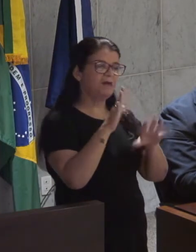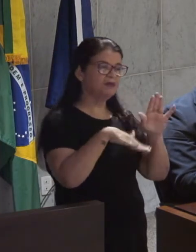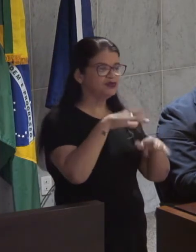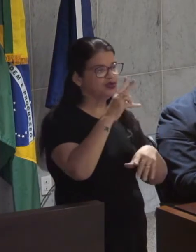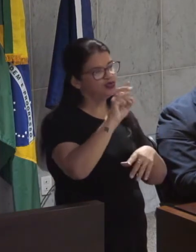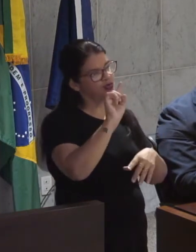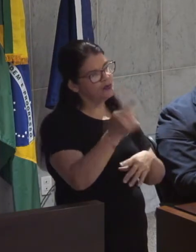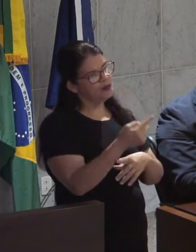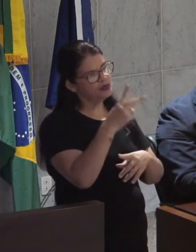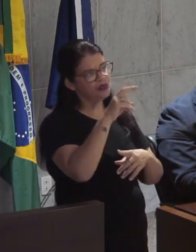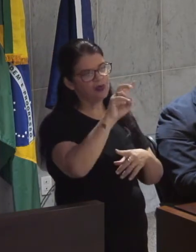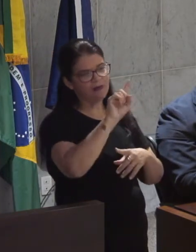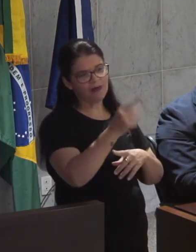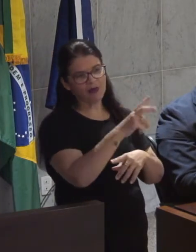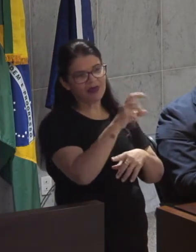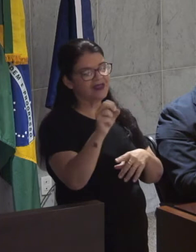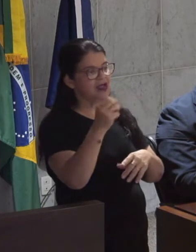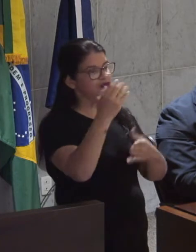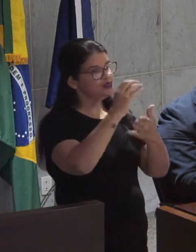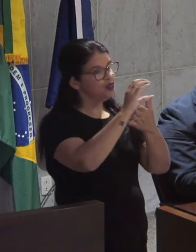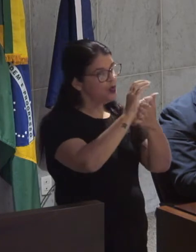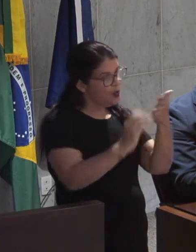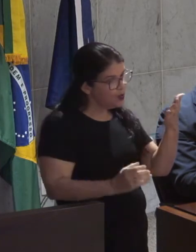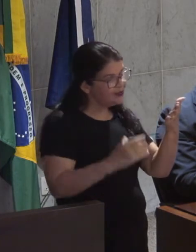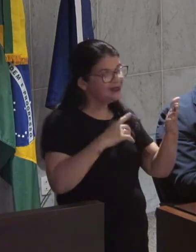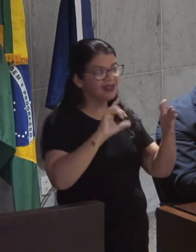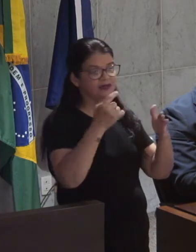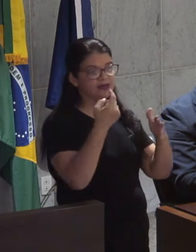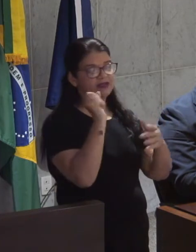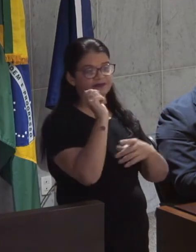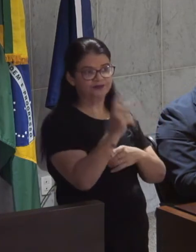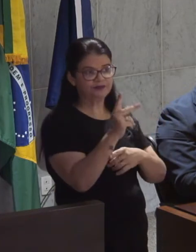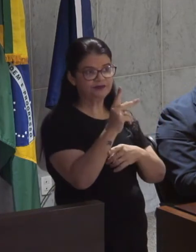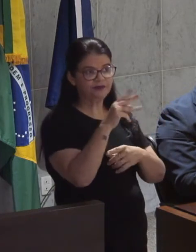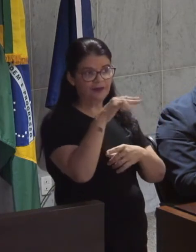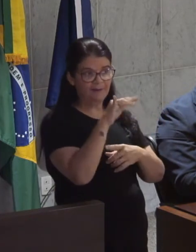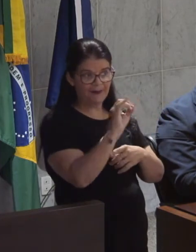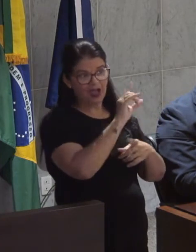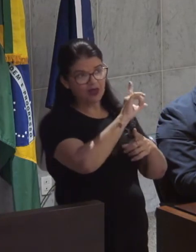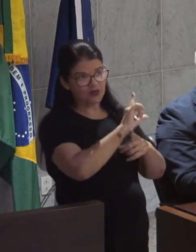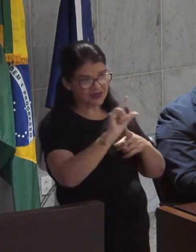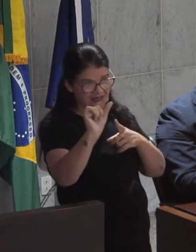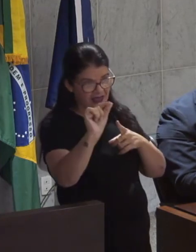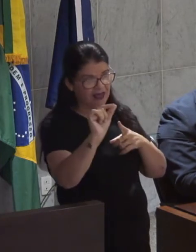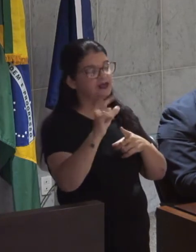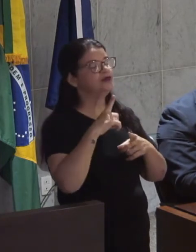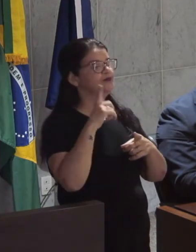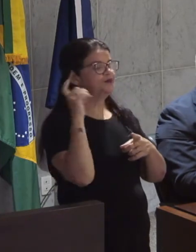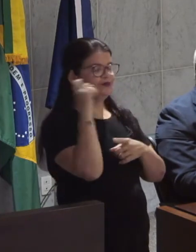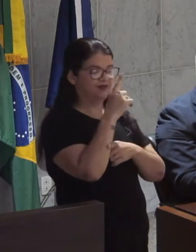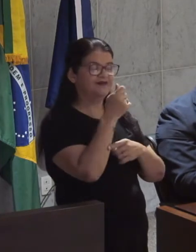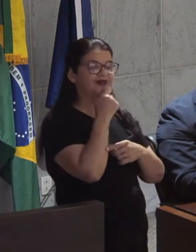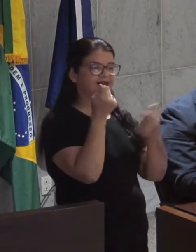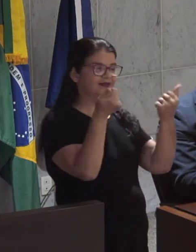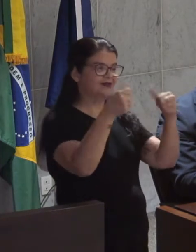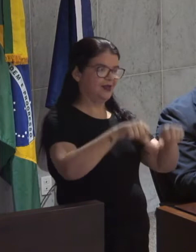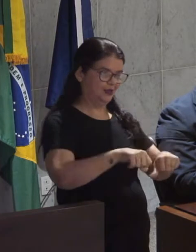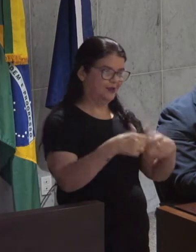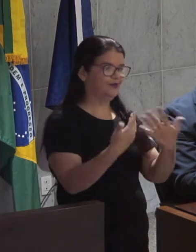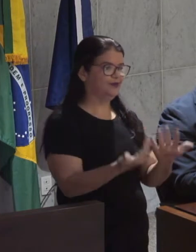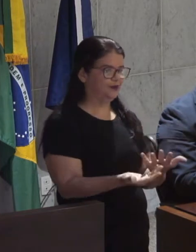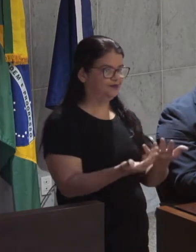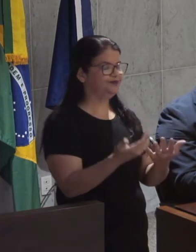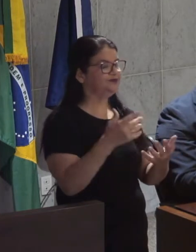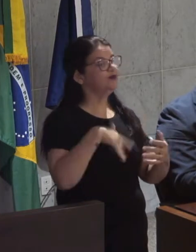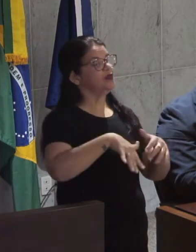2.000, 2.500 foram contratados, que eram ex-aposentados. Então, a partir de maio, eles saindo, a dificuldade ainda vai ser pior. Então,